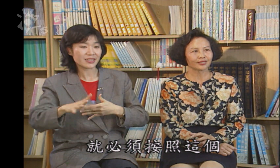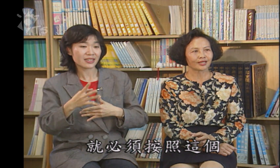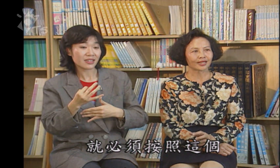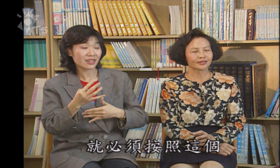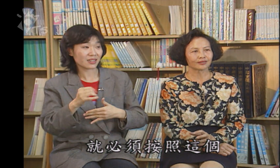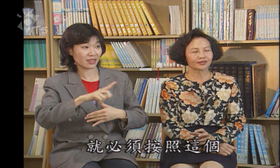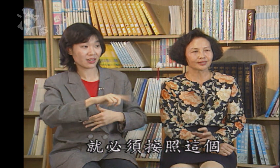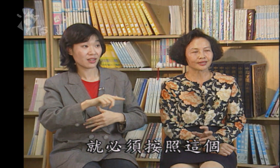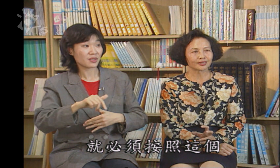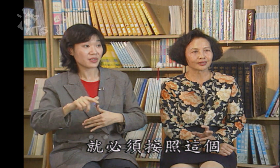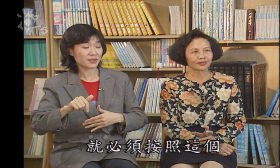按照这个